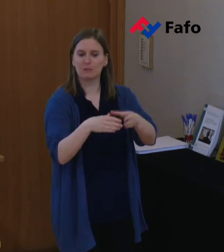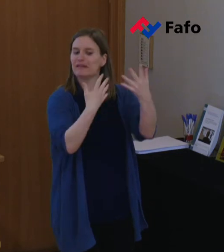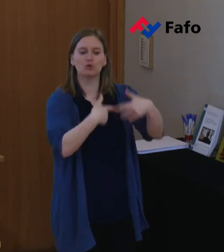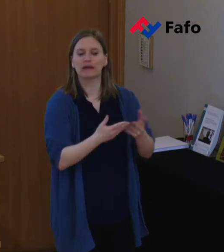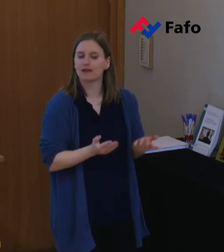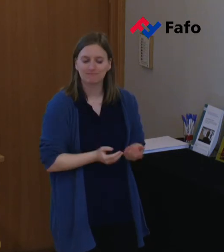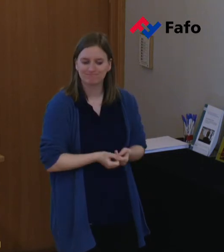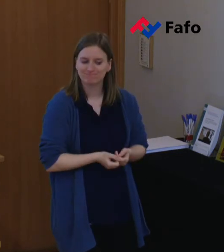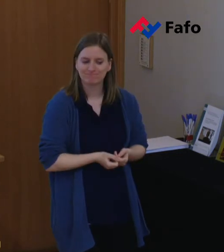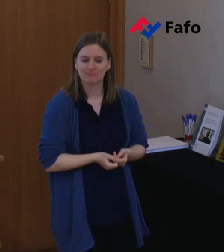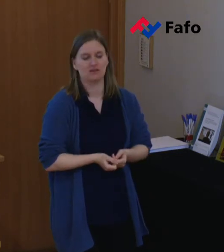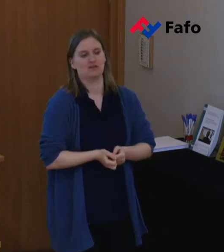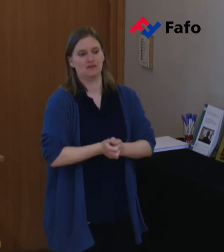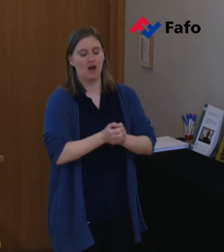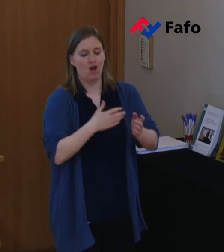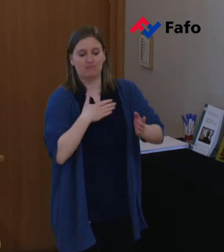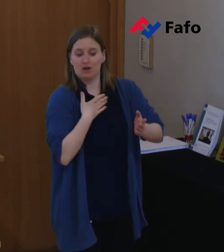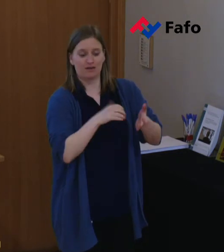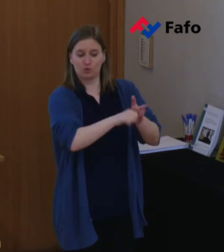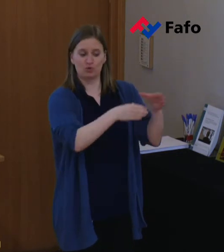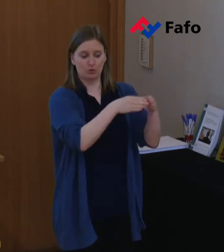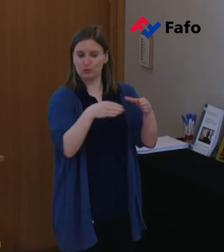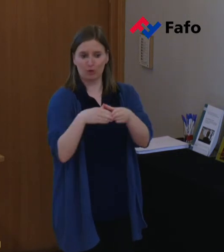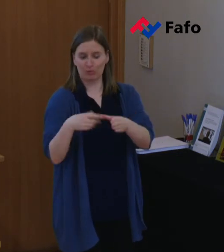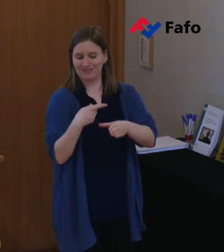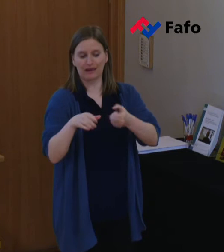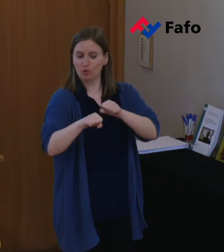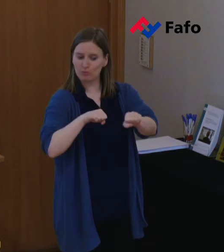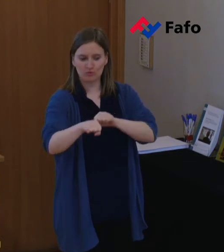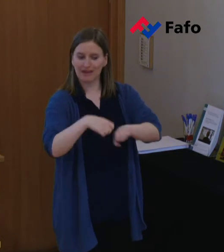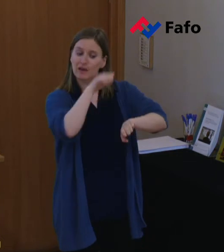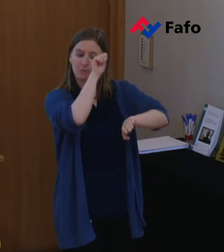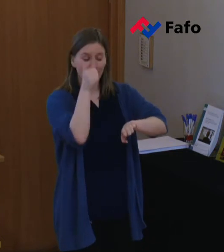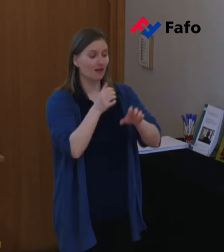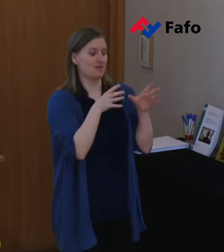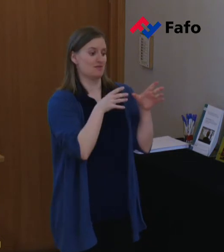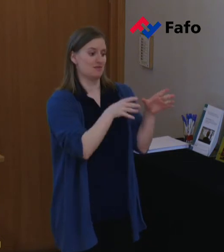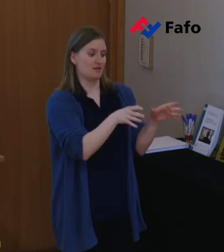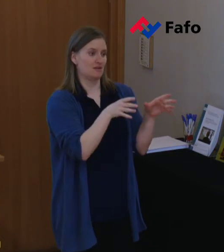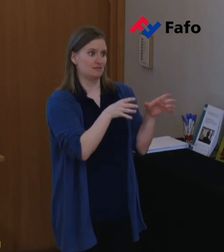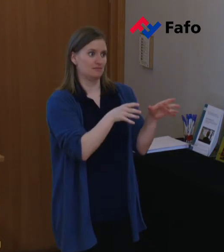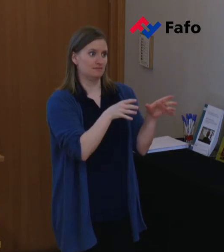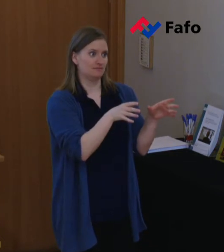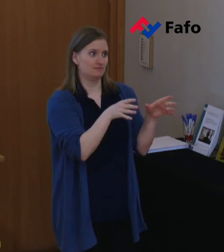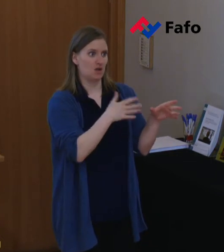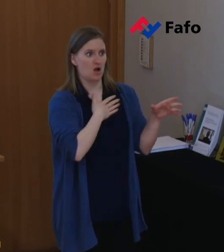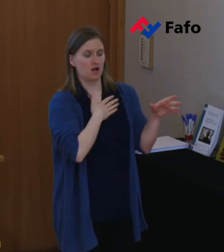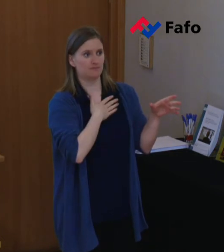fungert. Det har ikke vært kontrollgrupper i noen av disse kommunene. I Bergen så har man hatt